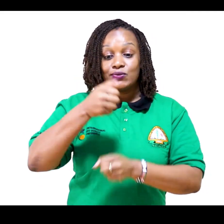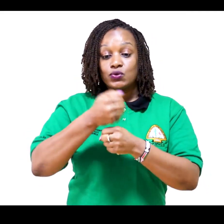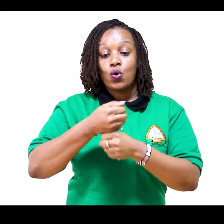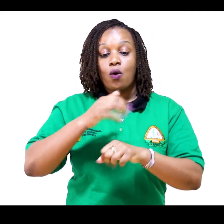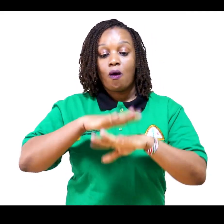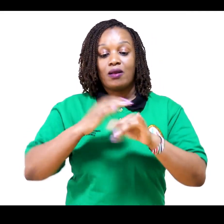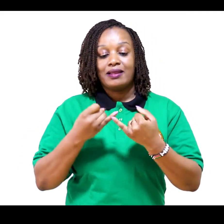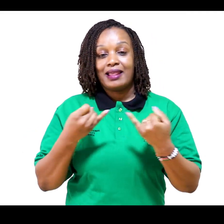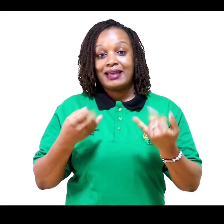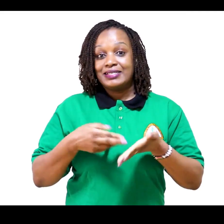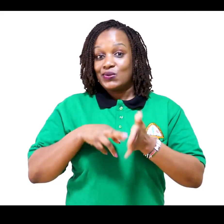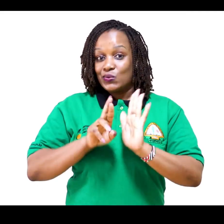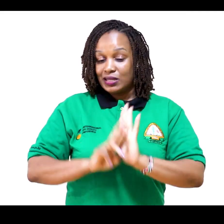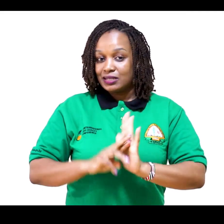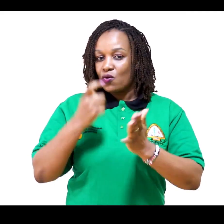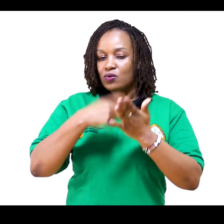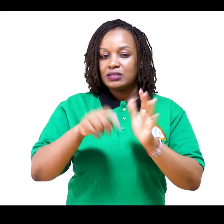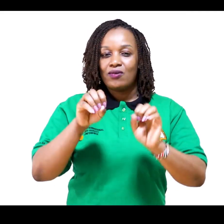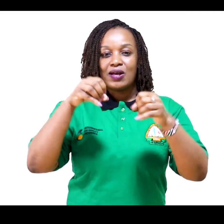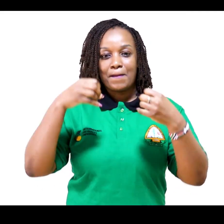mtandaoni. Gharama ya huduma hii ni shilingi